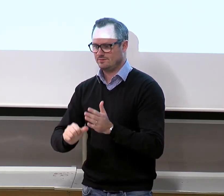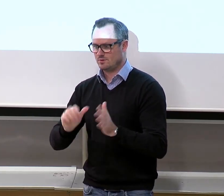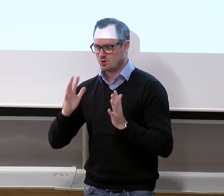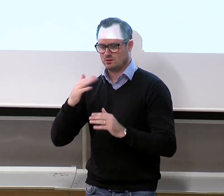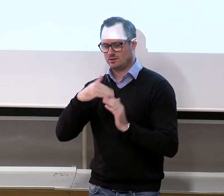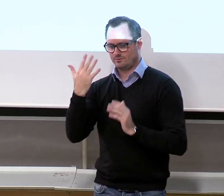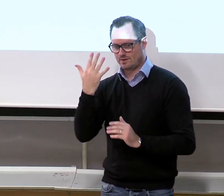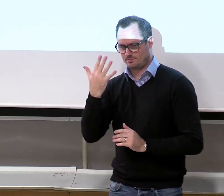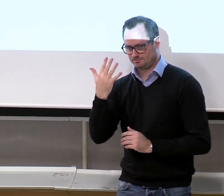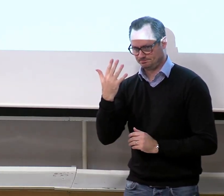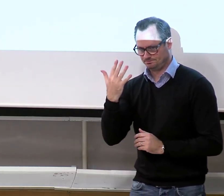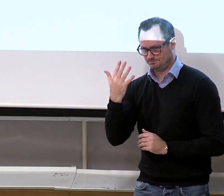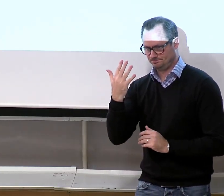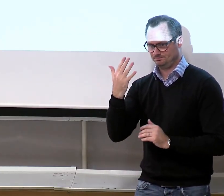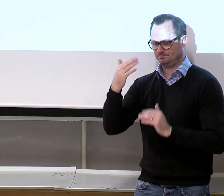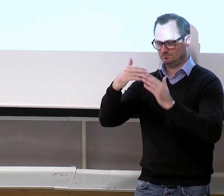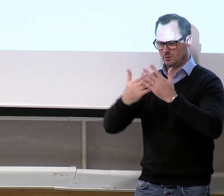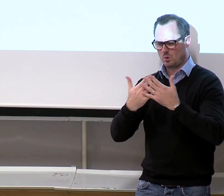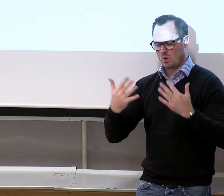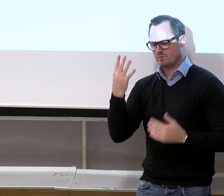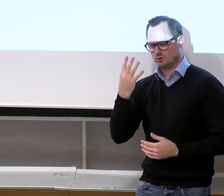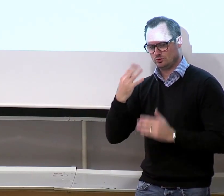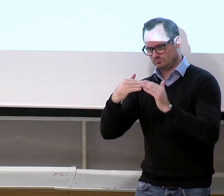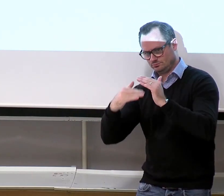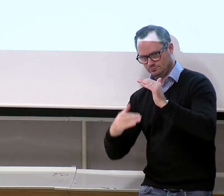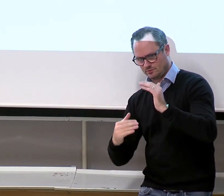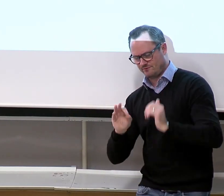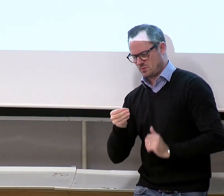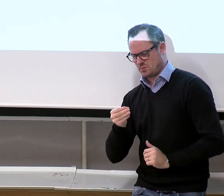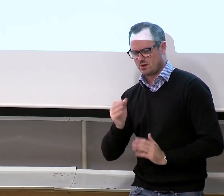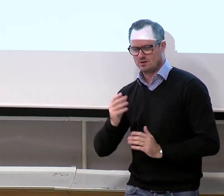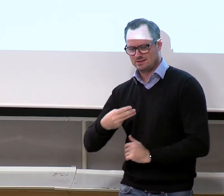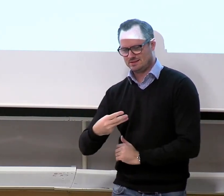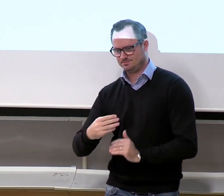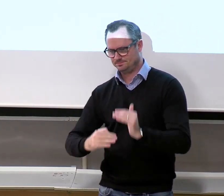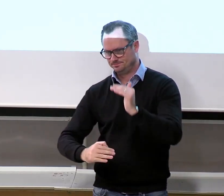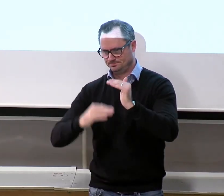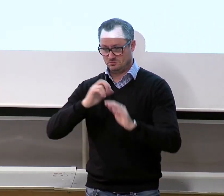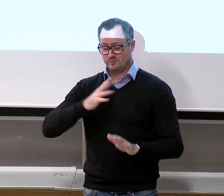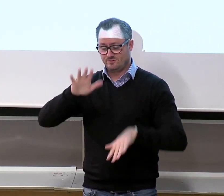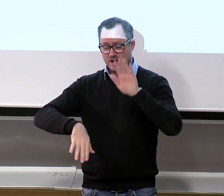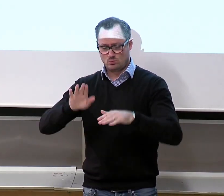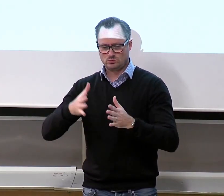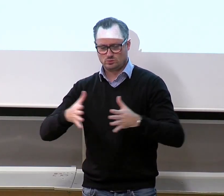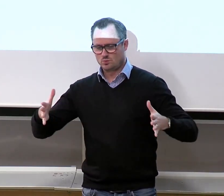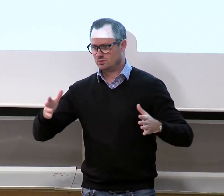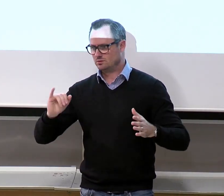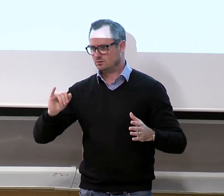5 av 19 elever som klarade nivå 5. Många låg på nivå 4 eller lägre, mellan nivå 3 och